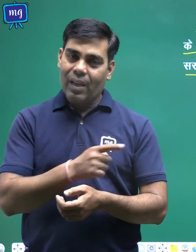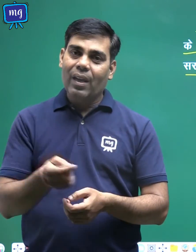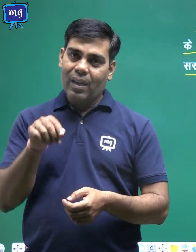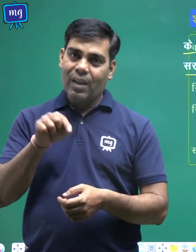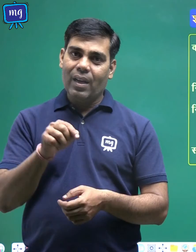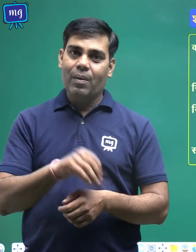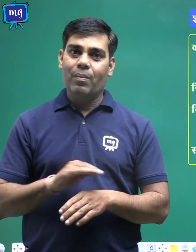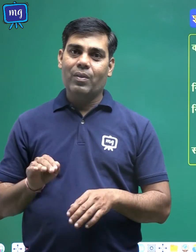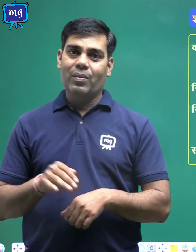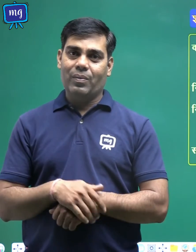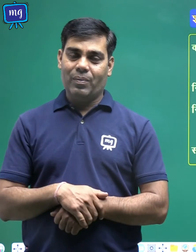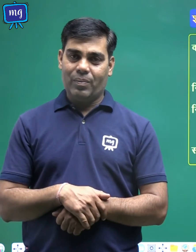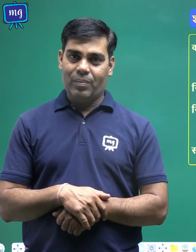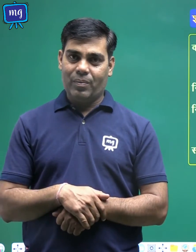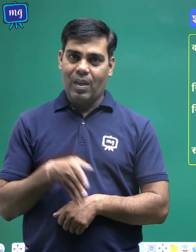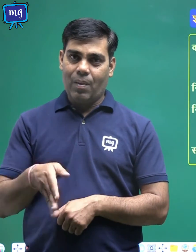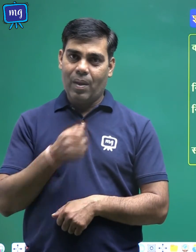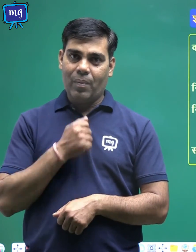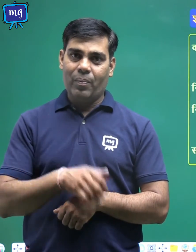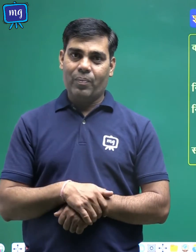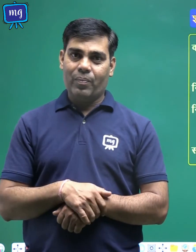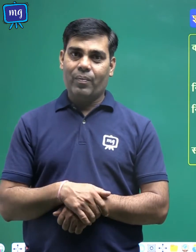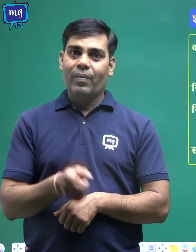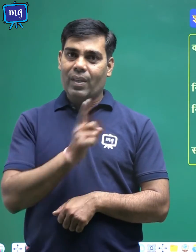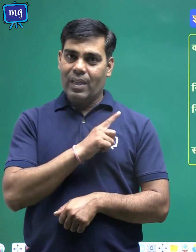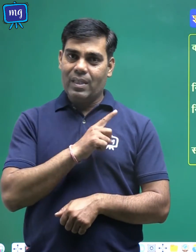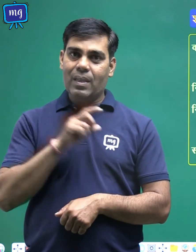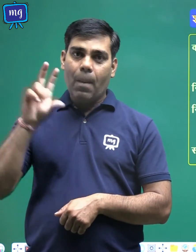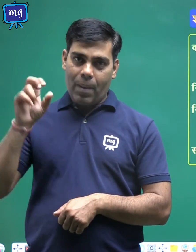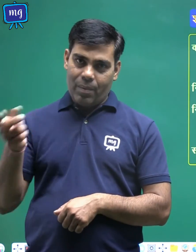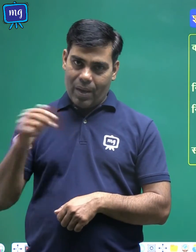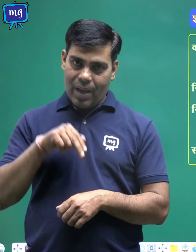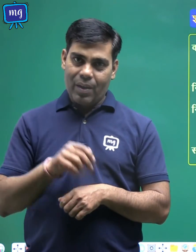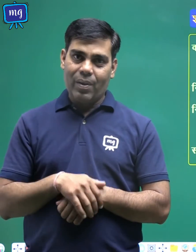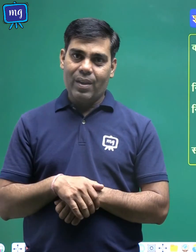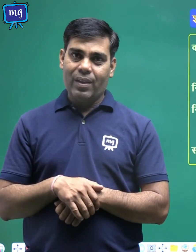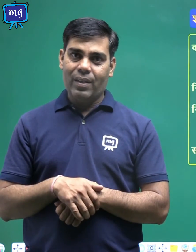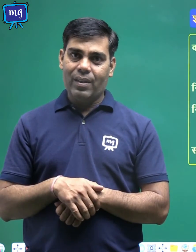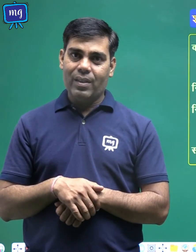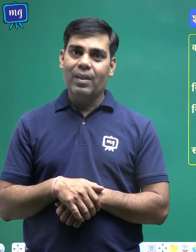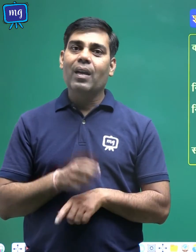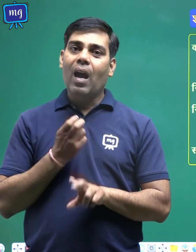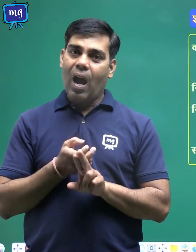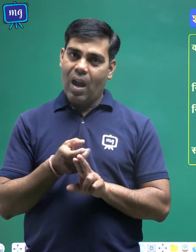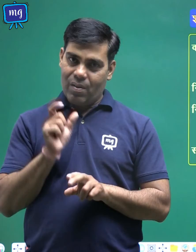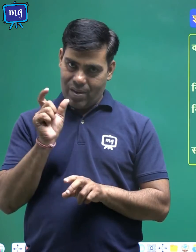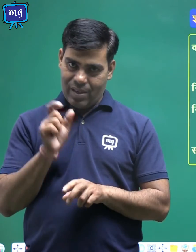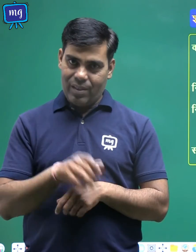है। बच्चों, अब हम इस पाठ में आए हुए कठिन